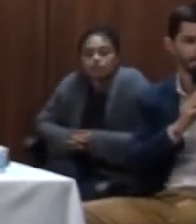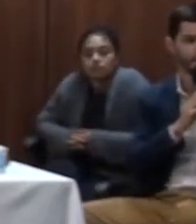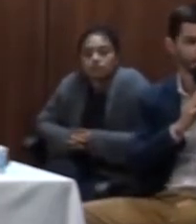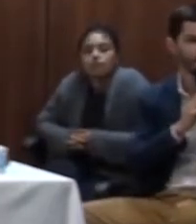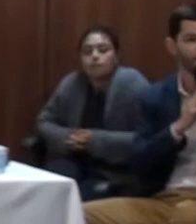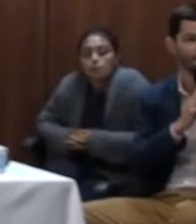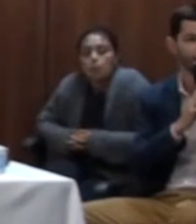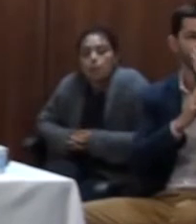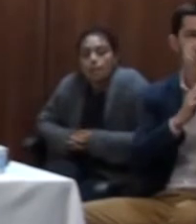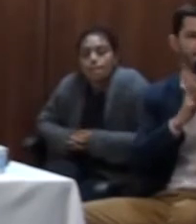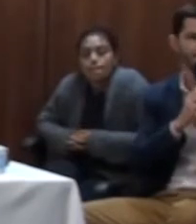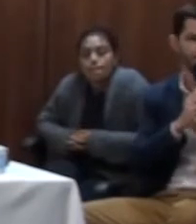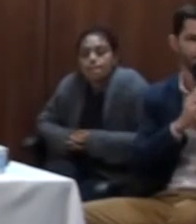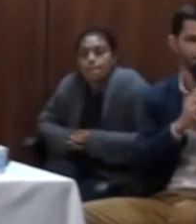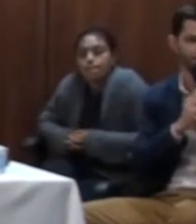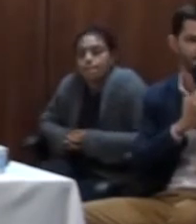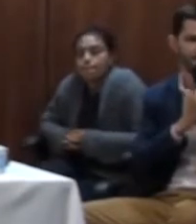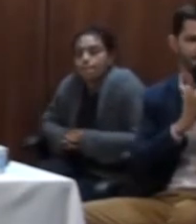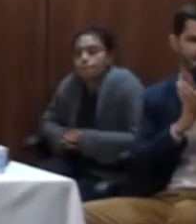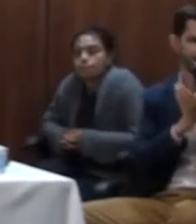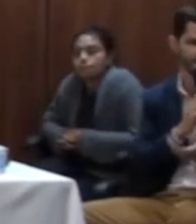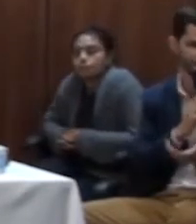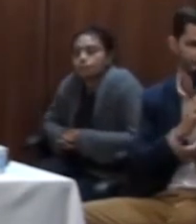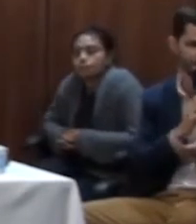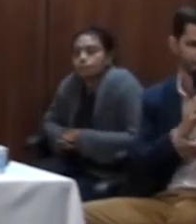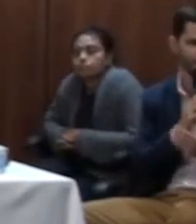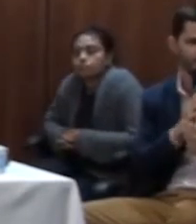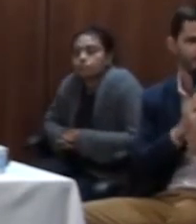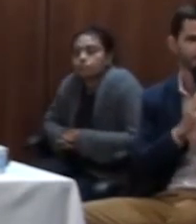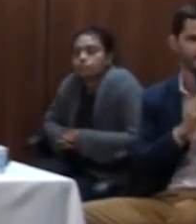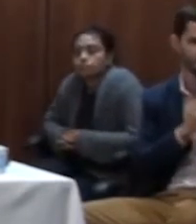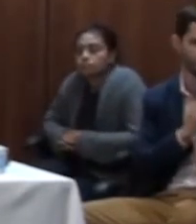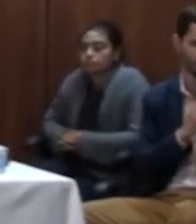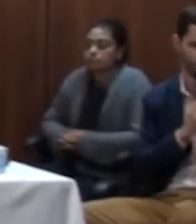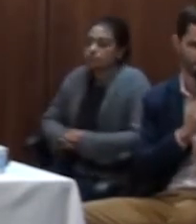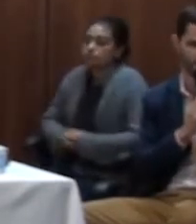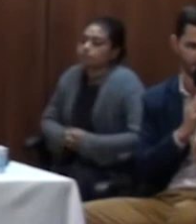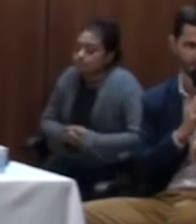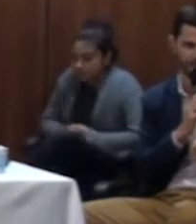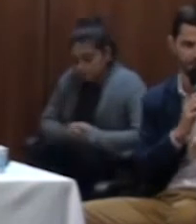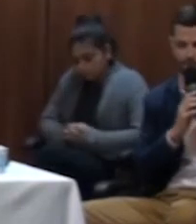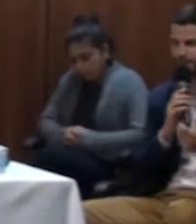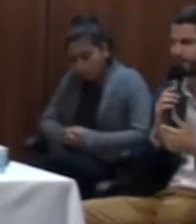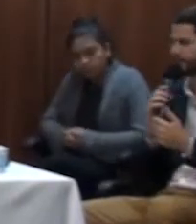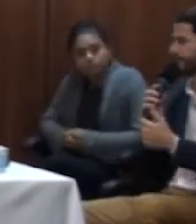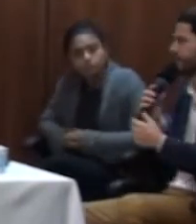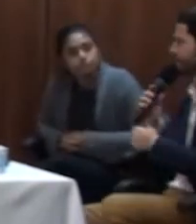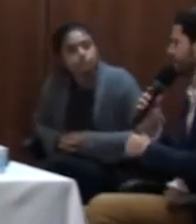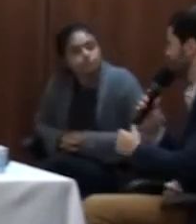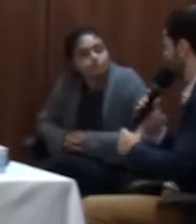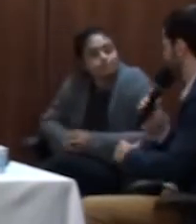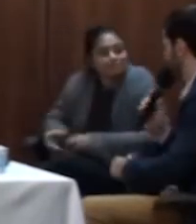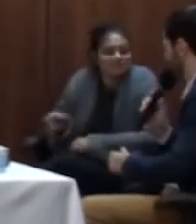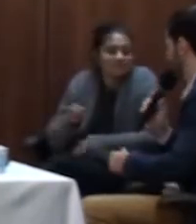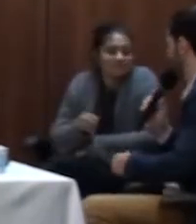a respeito da organização desse serviço dentro da estrutura administrativa do Estado. Vou passar